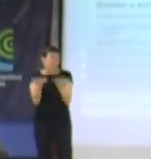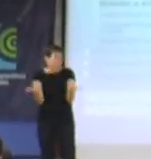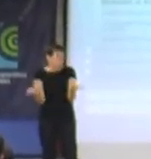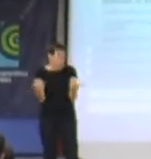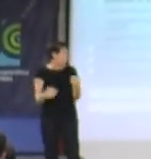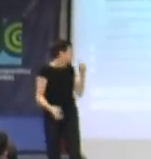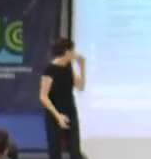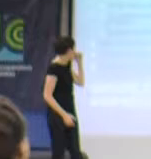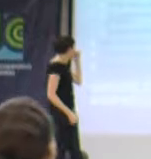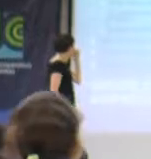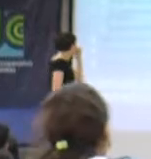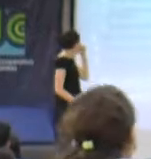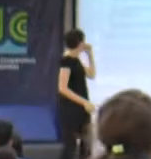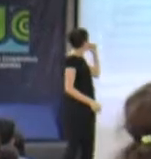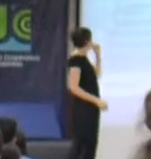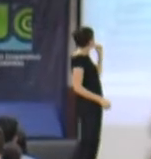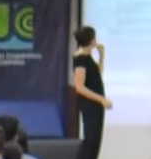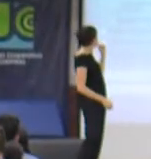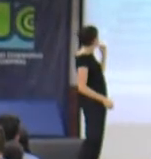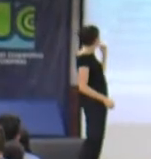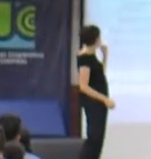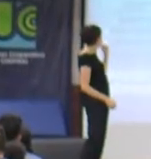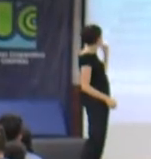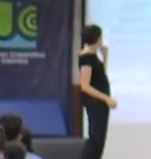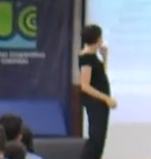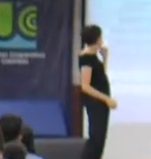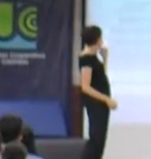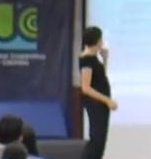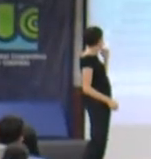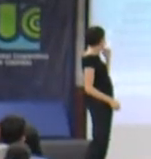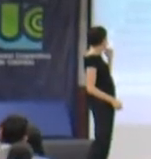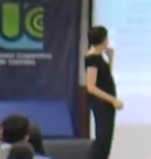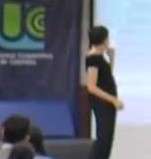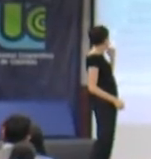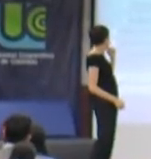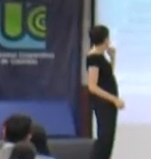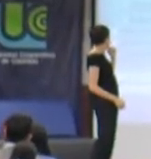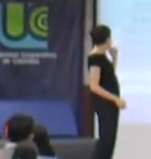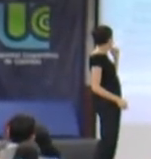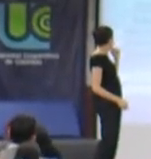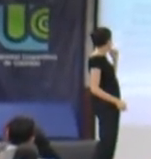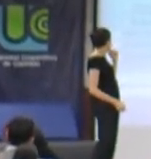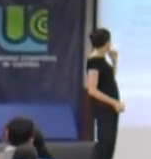esta hora en el auditorio de la Universidad Cooperativa de Colombia. Continúen ustedes con más noticias en estudio. Muy buenas tardes.